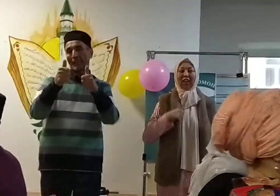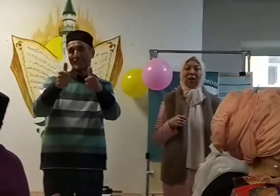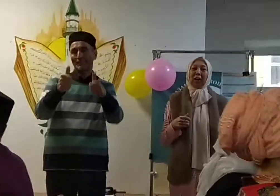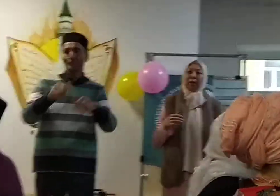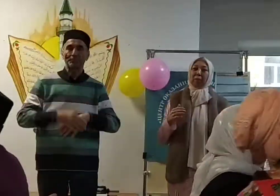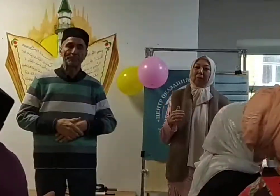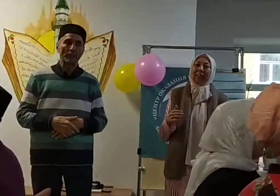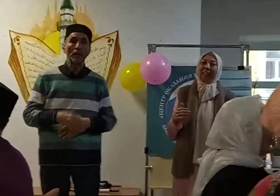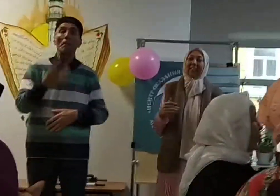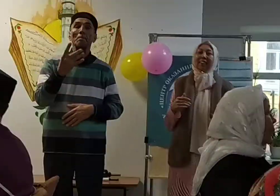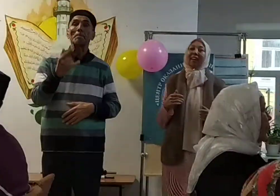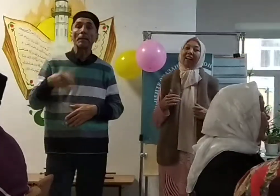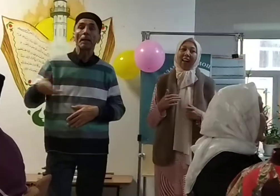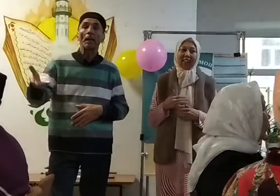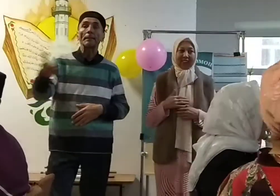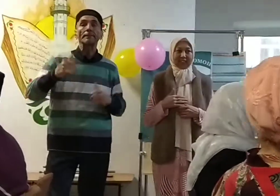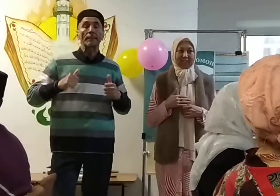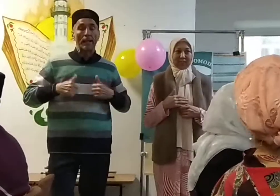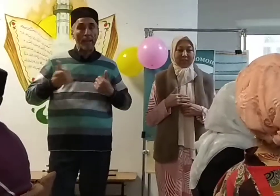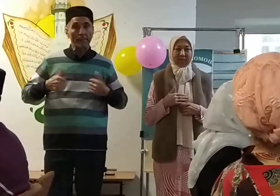молодцы. Вы